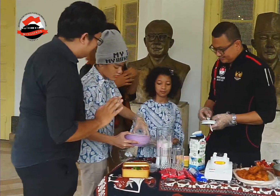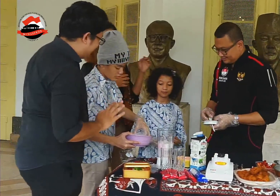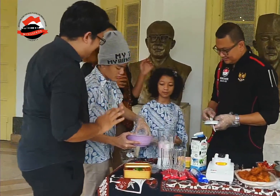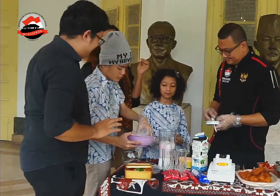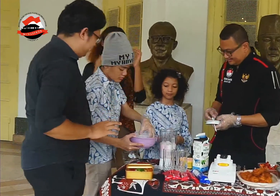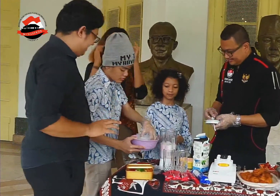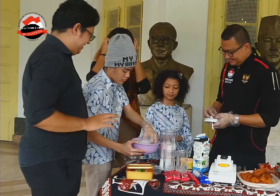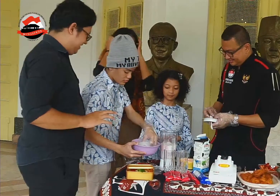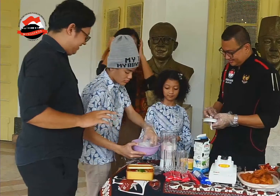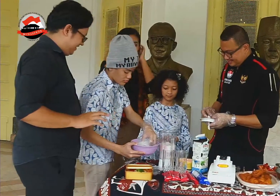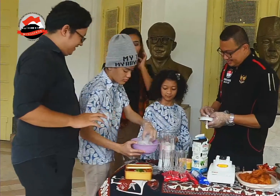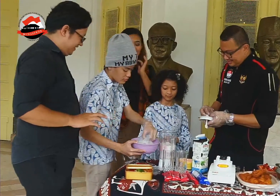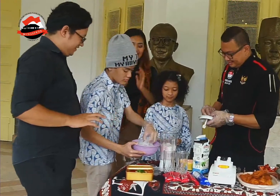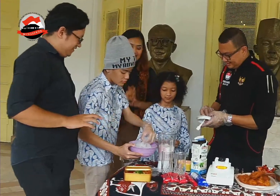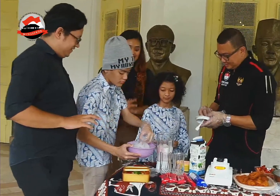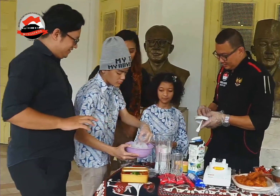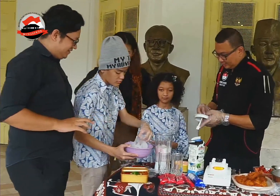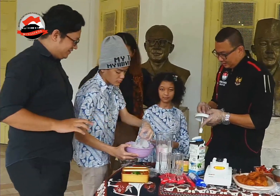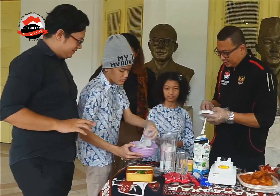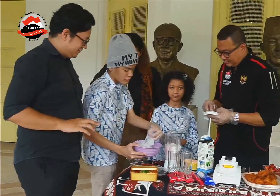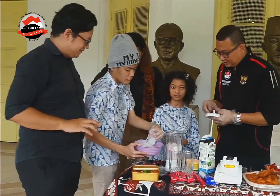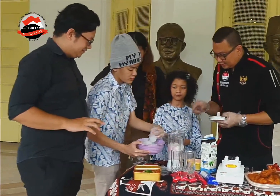ada.